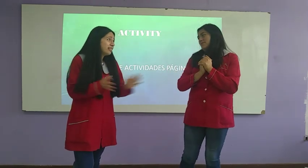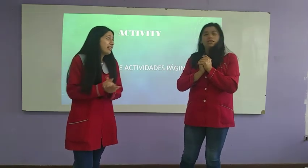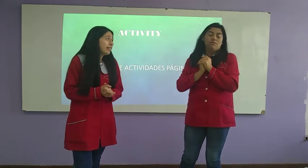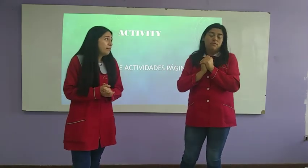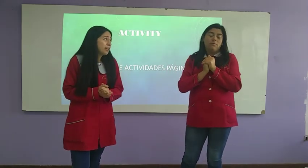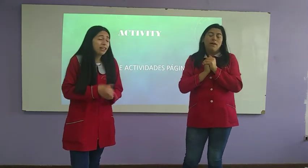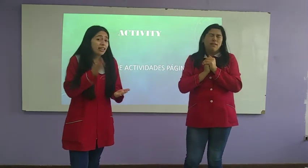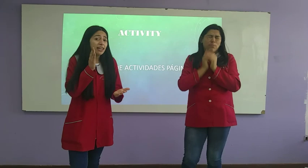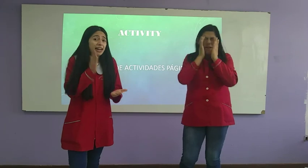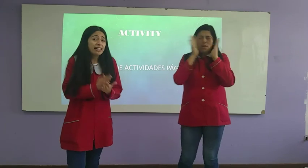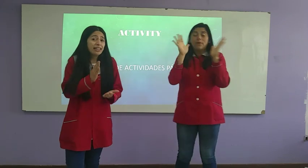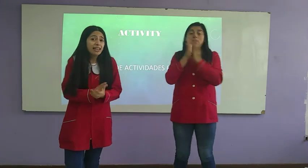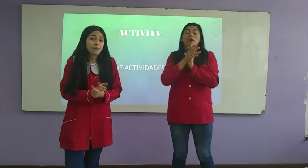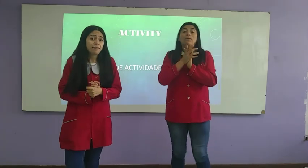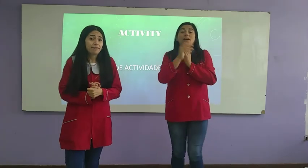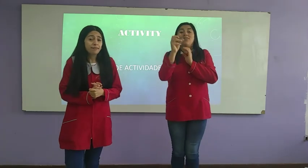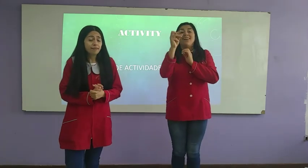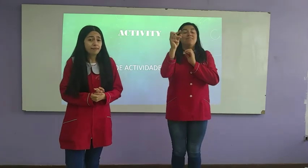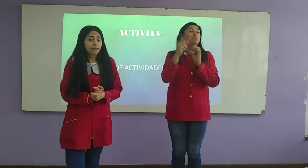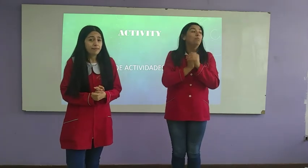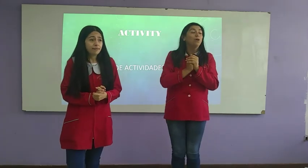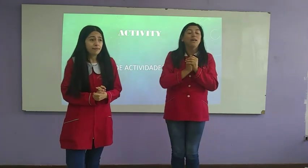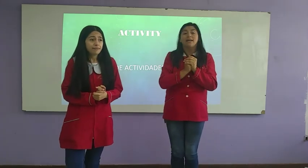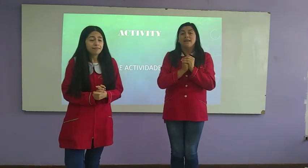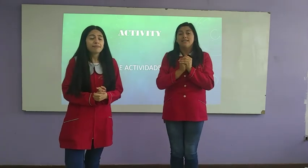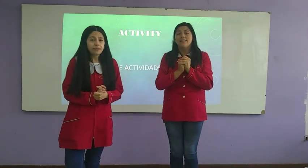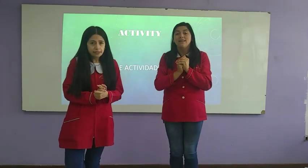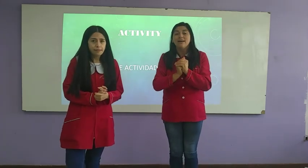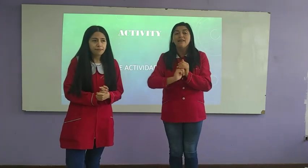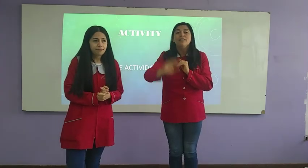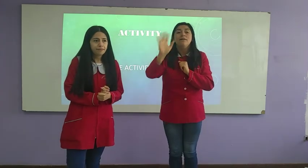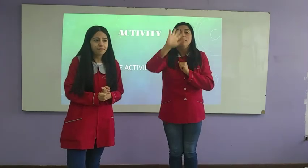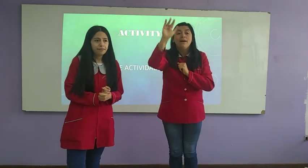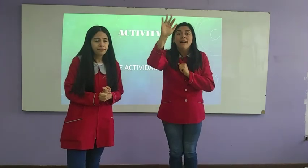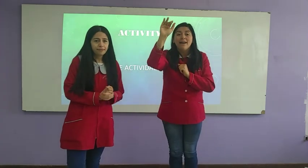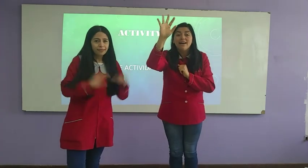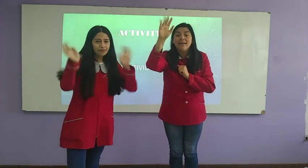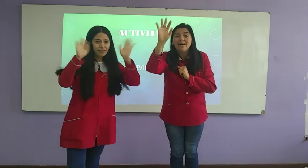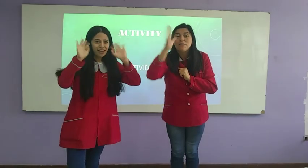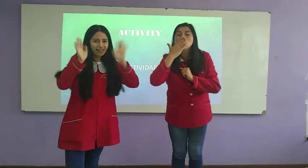no, no pueden, porque nos quedan muy poquitas. ¿Ya? Bye. Bye.